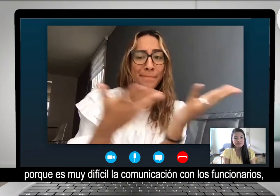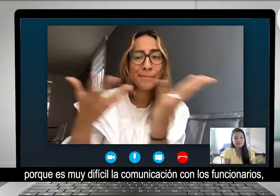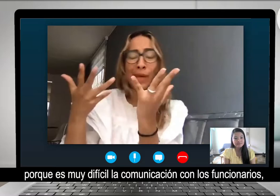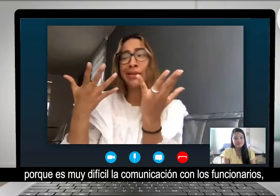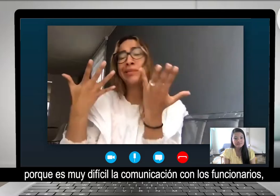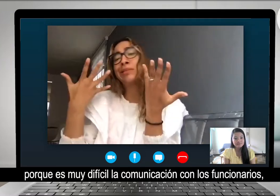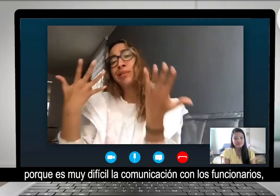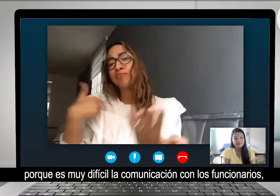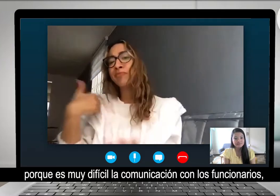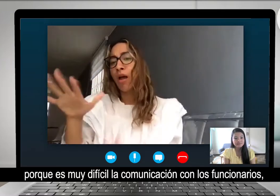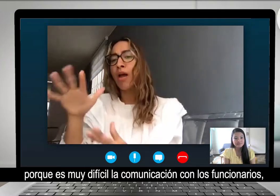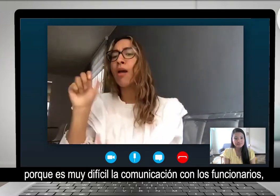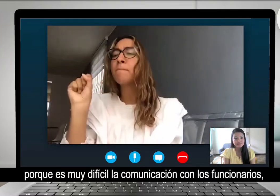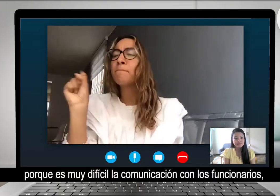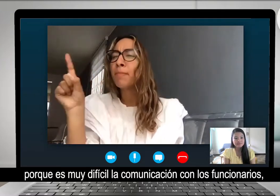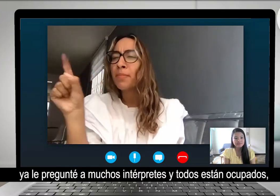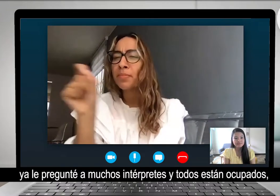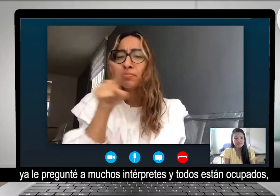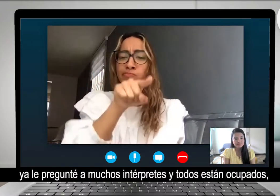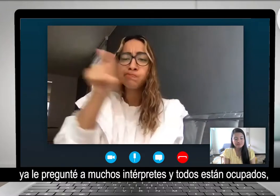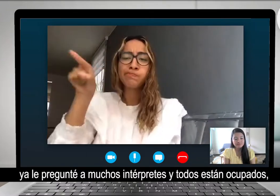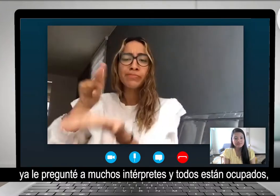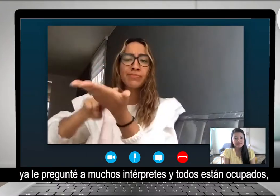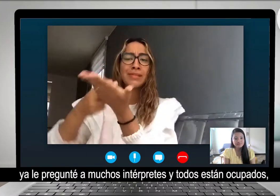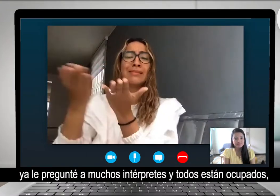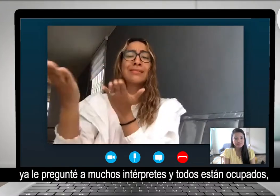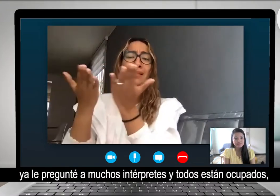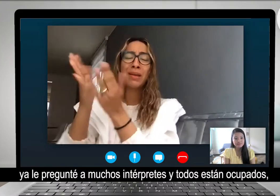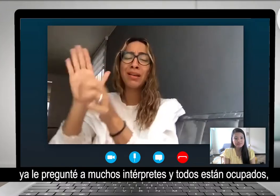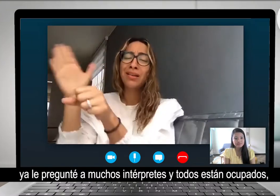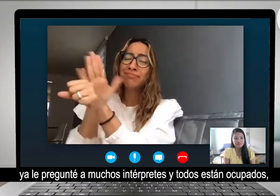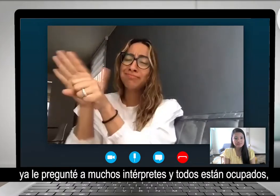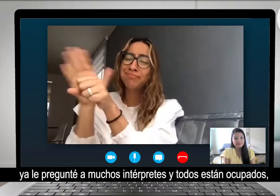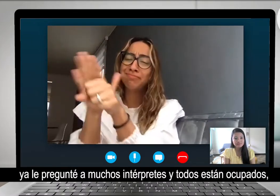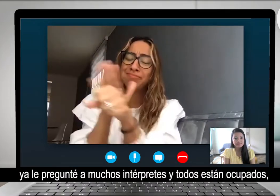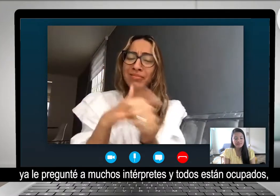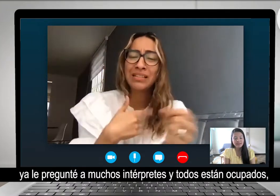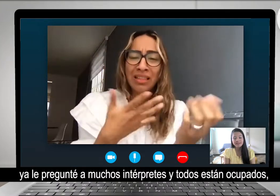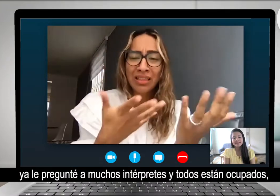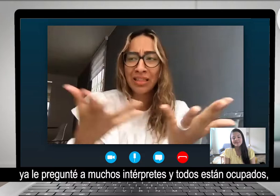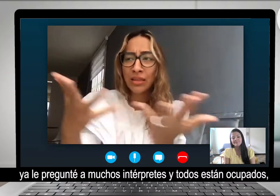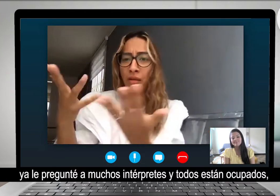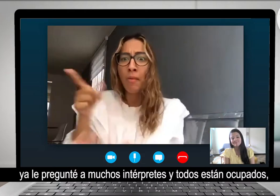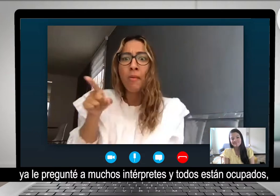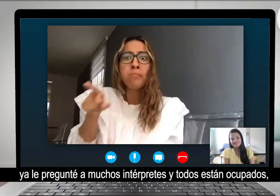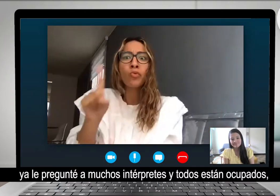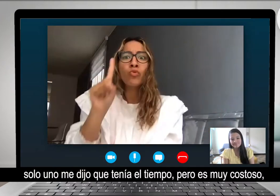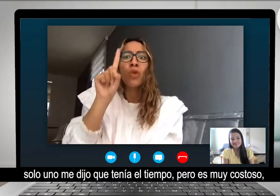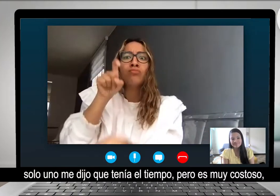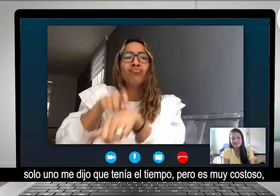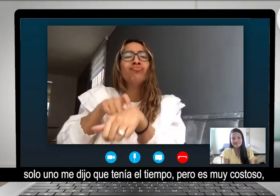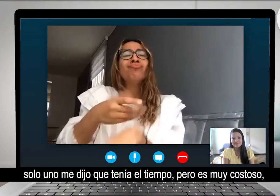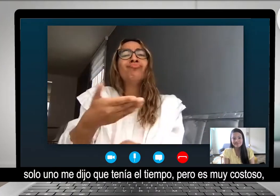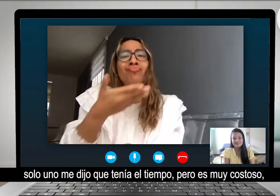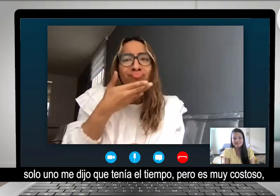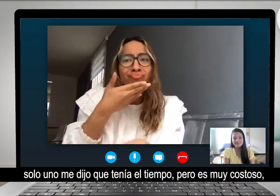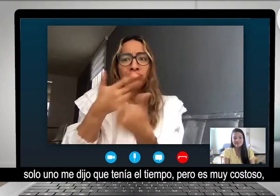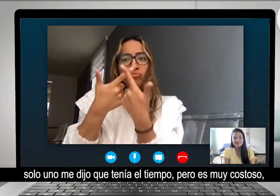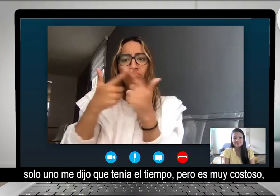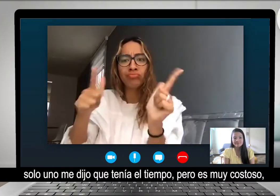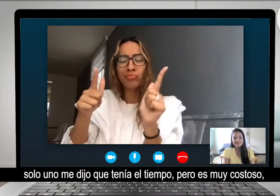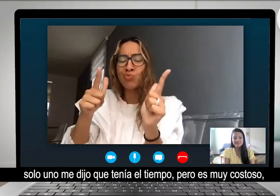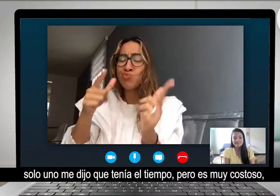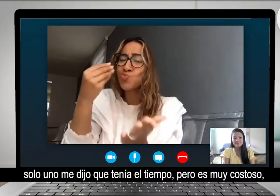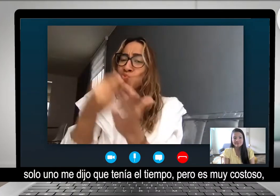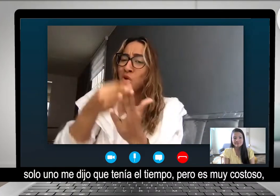porque es muy difícil la comunicación con los funcionarios. Ya le pregunté a muchos intérpretes y todos están ocupados. Solo